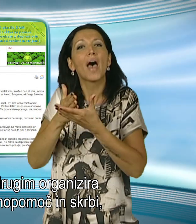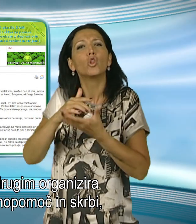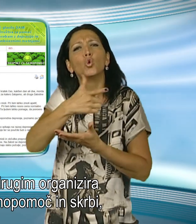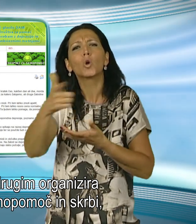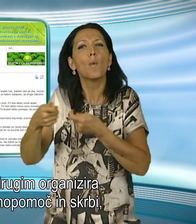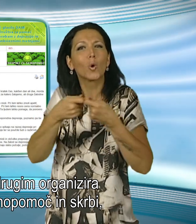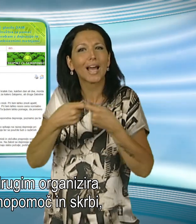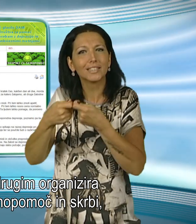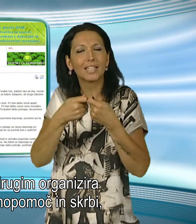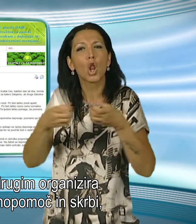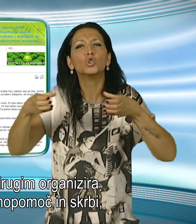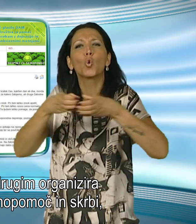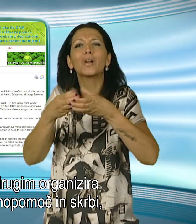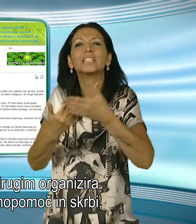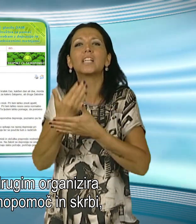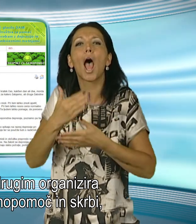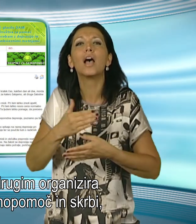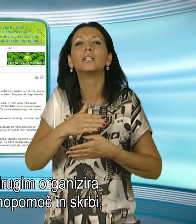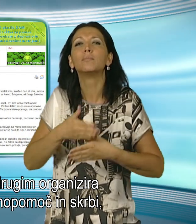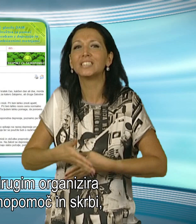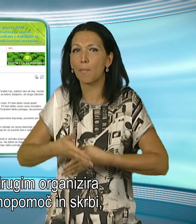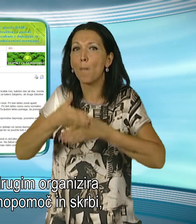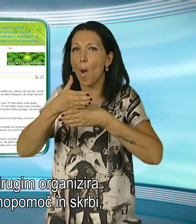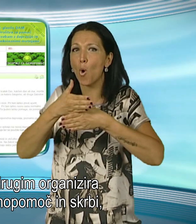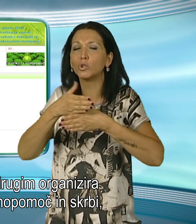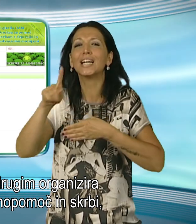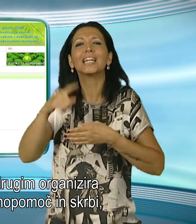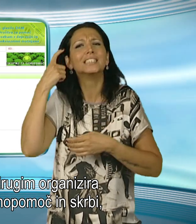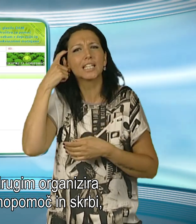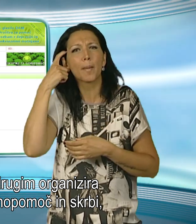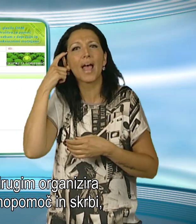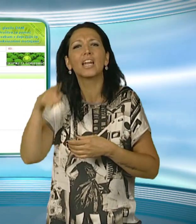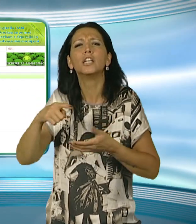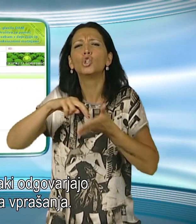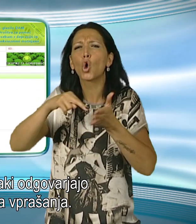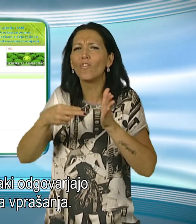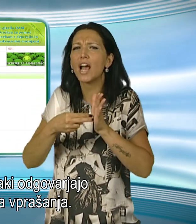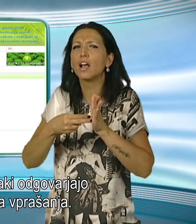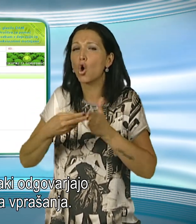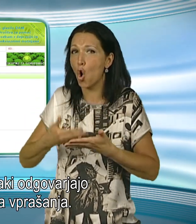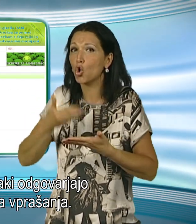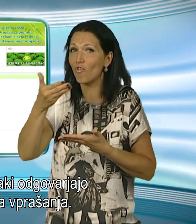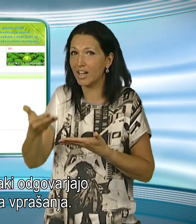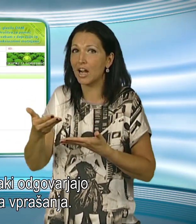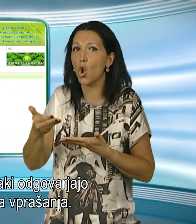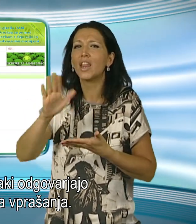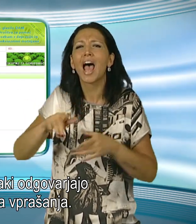Društvo med drugim organizira skupine za samopomoč in skrbi, da strokovnjaki odgovarjajo na različna